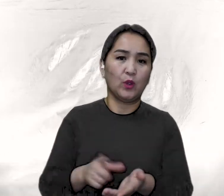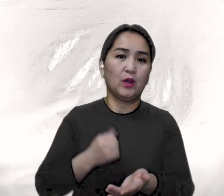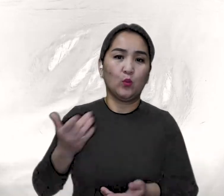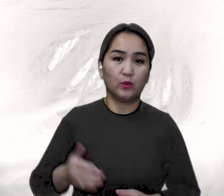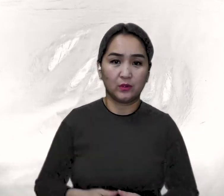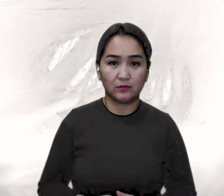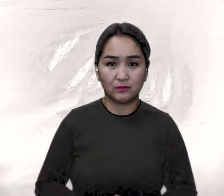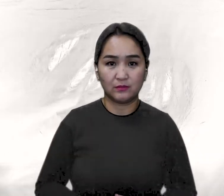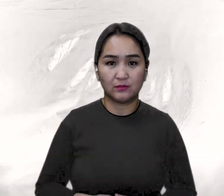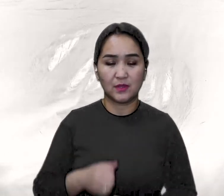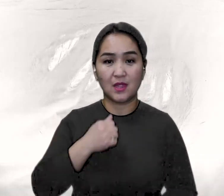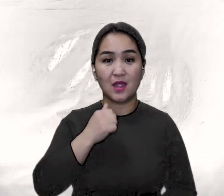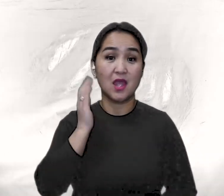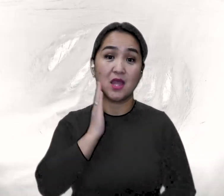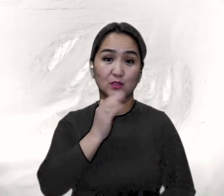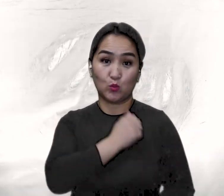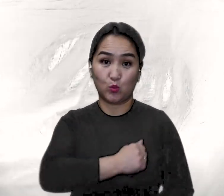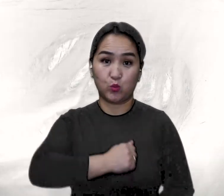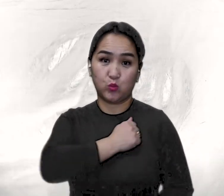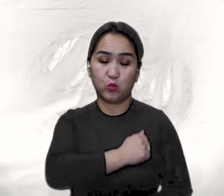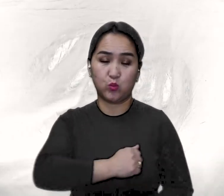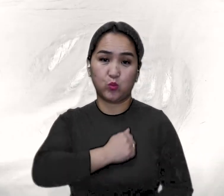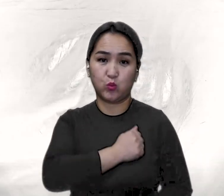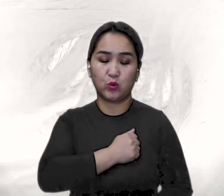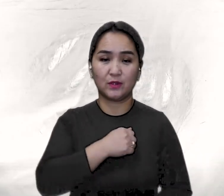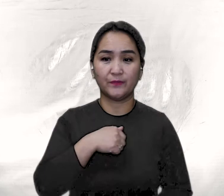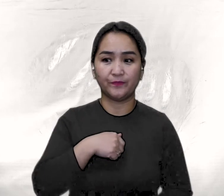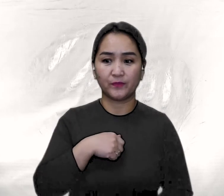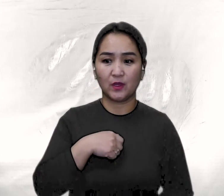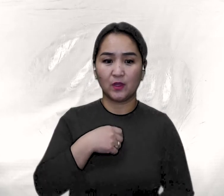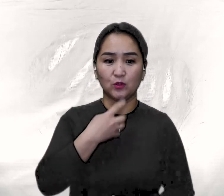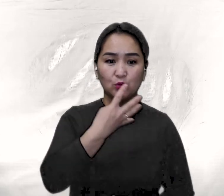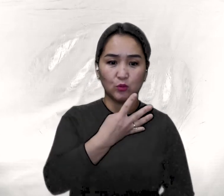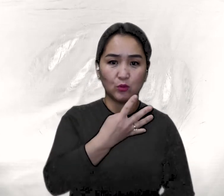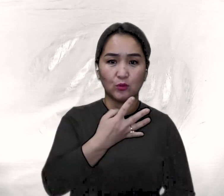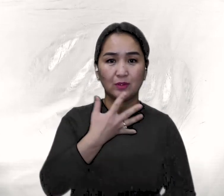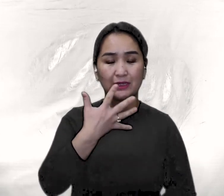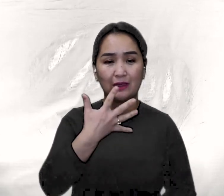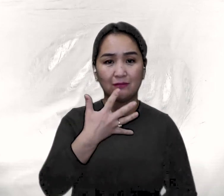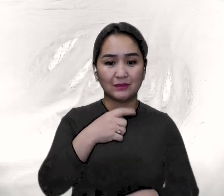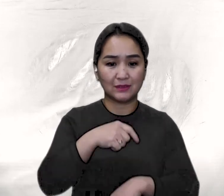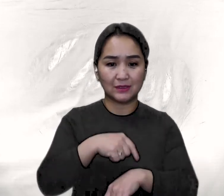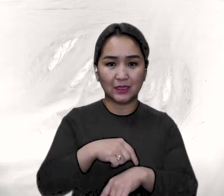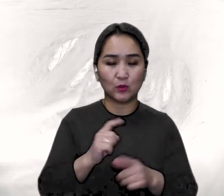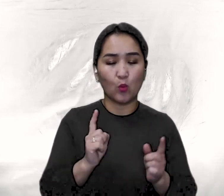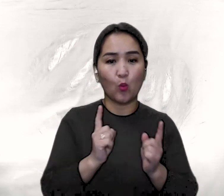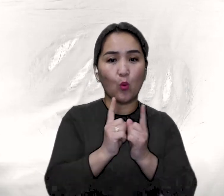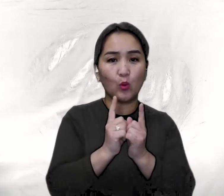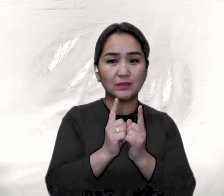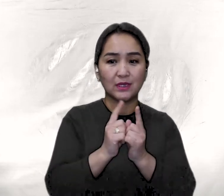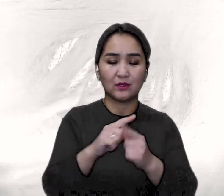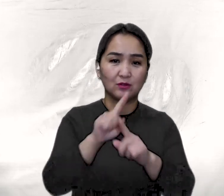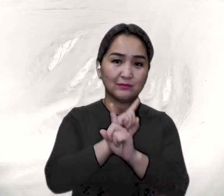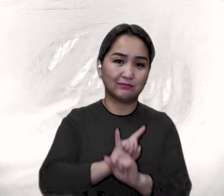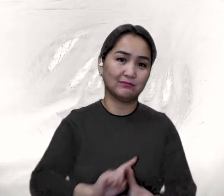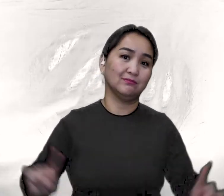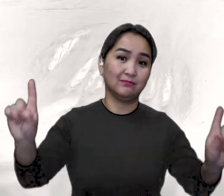Тэгэл яг тэр чинь нэг 4 5 цагийн үед явуулзаад тэр гарсан. Тэгээ хоёлоо хоёр тишээ салаа явж